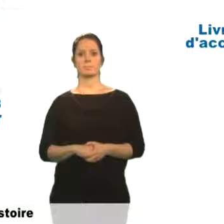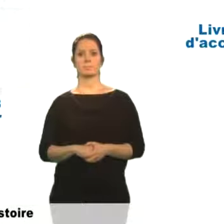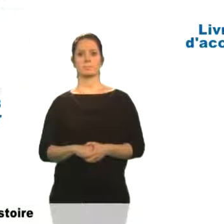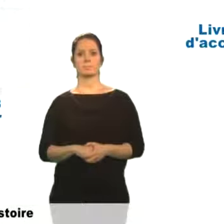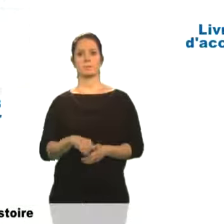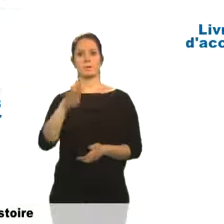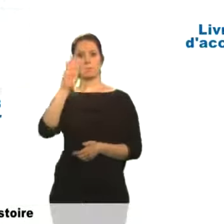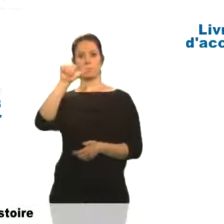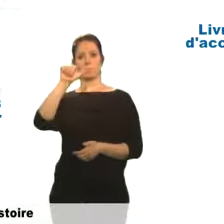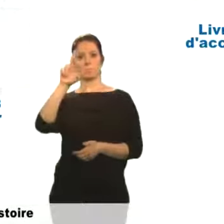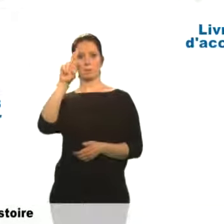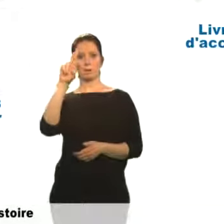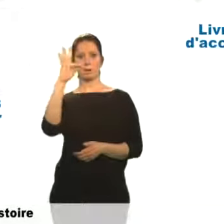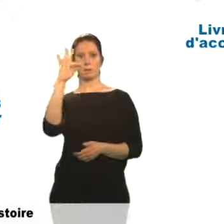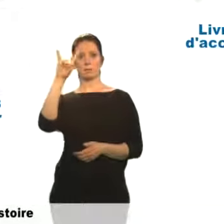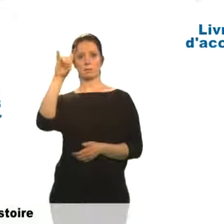Bartholdi, 1978.